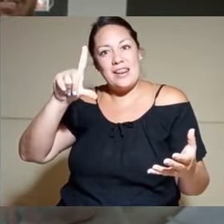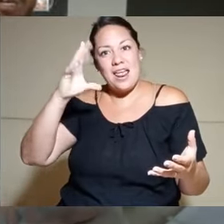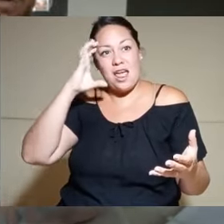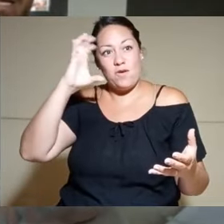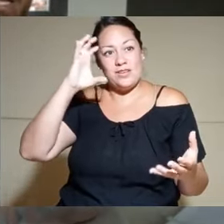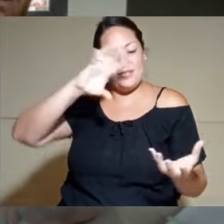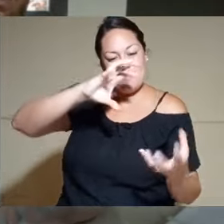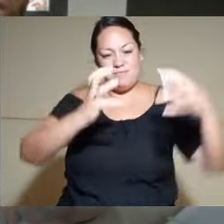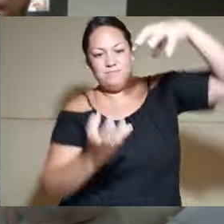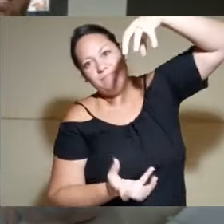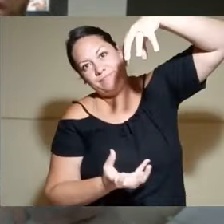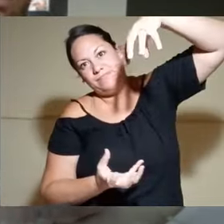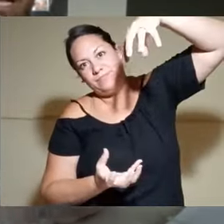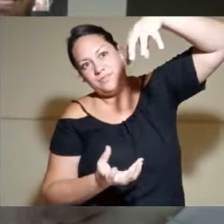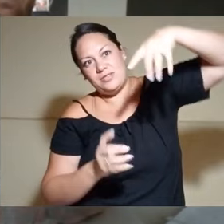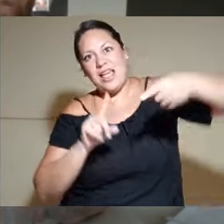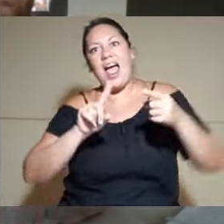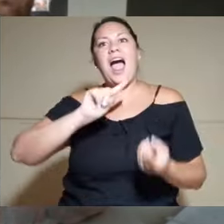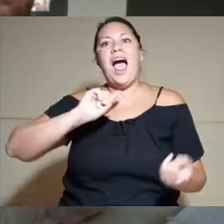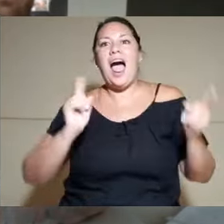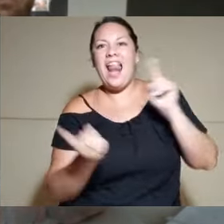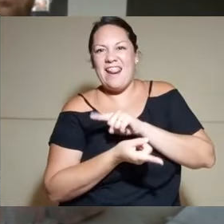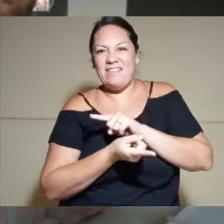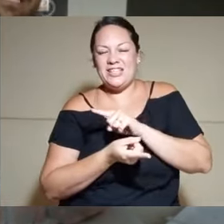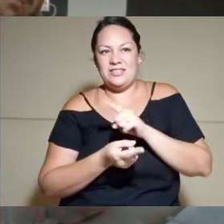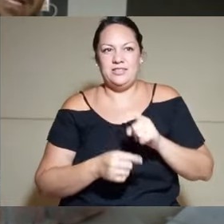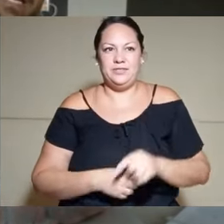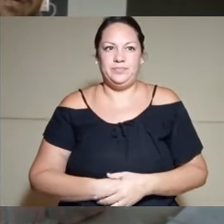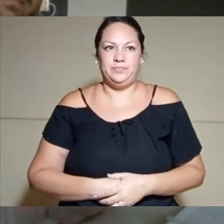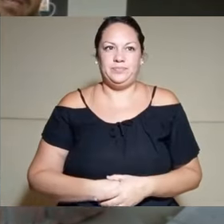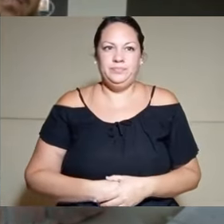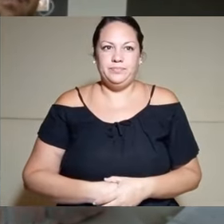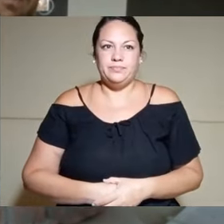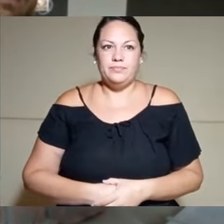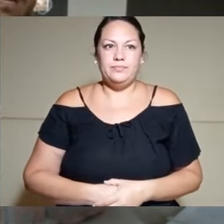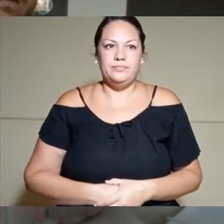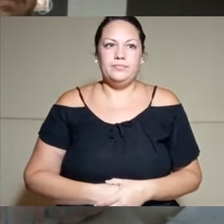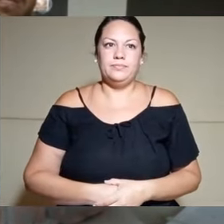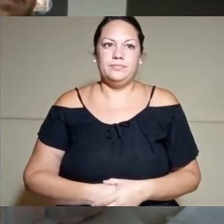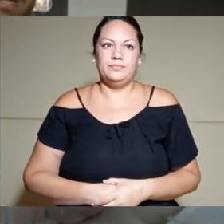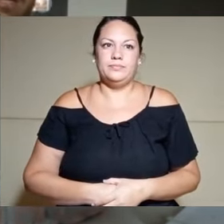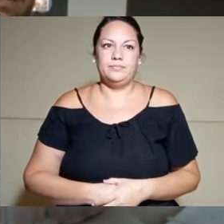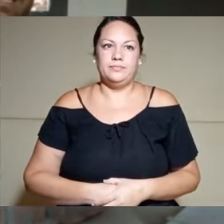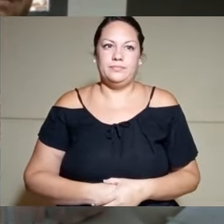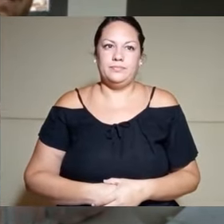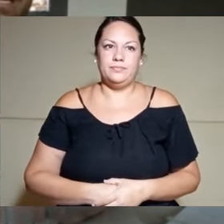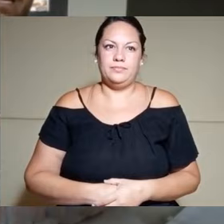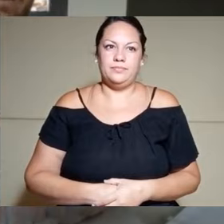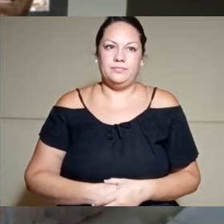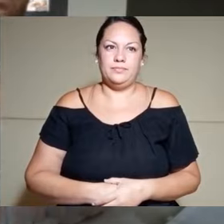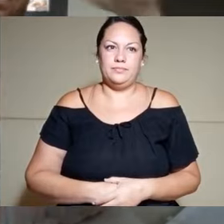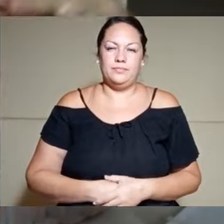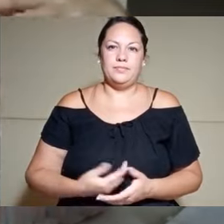girar ahora y les voy a mostrar, esa es una cara lateral. Está patas para arriba, ¿sí? El encéfalo está patas para arriba. Esta es la parte